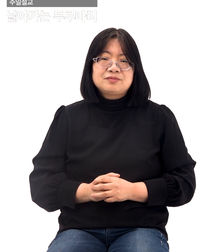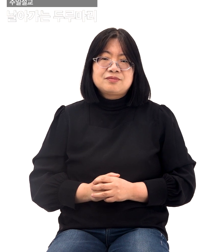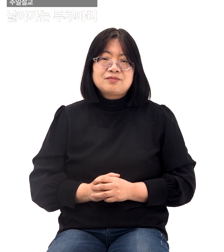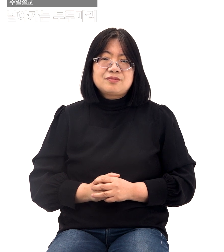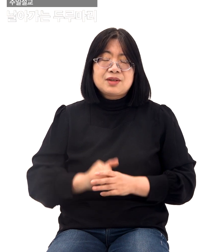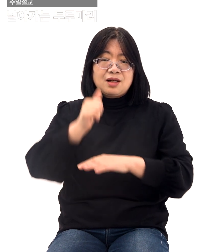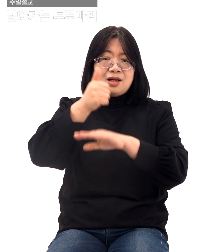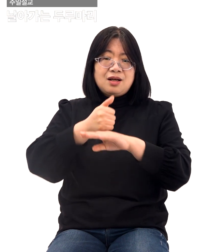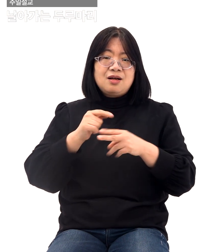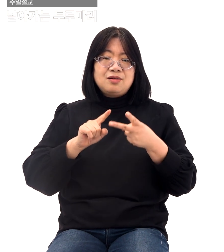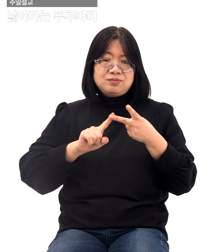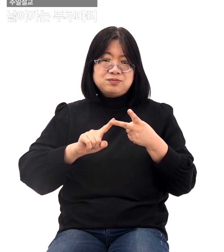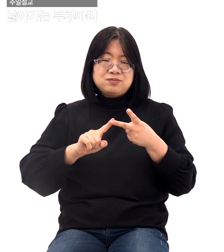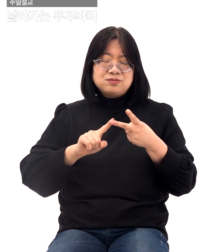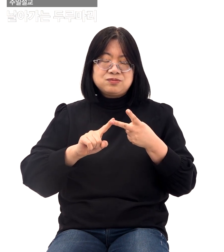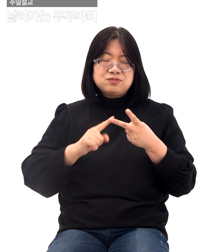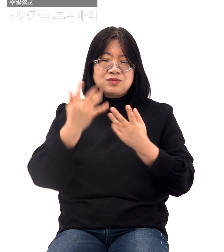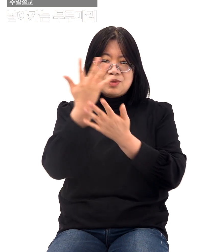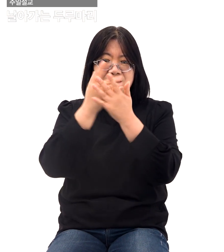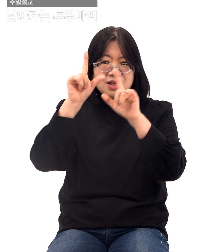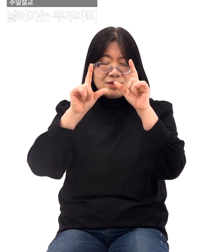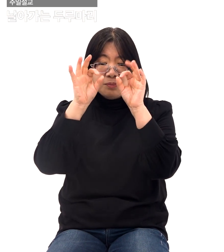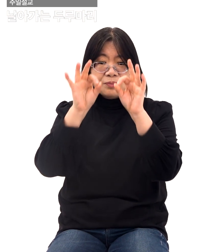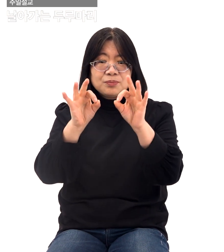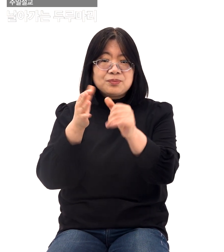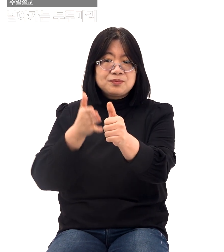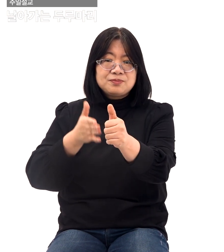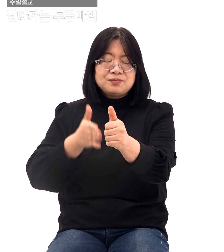자, 마지막 두 번째 환상을 보시면,